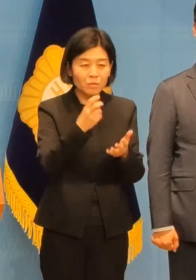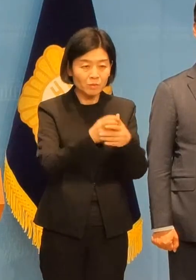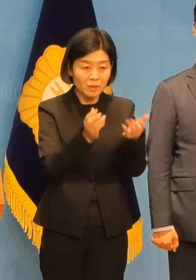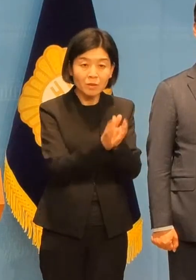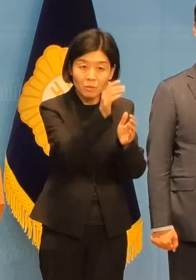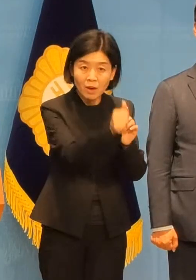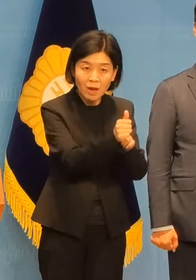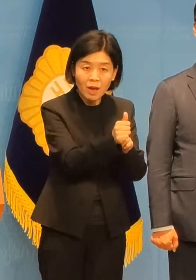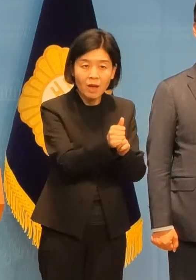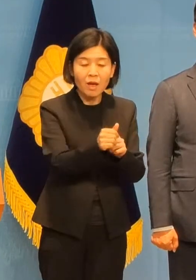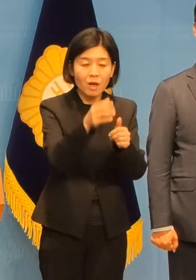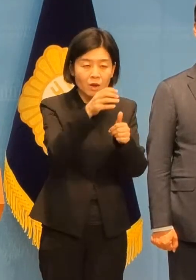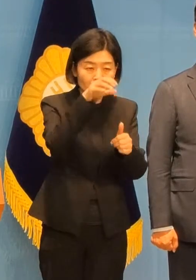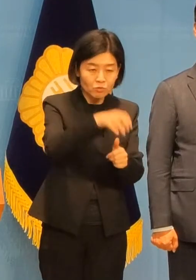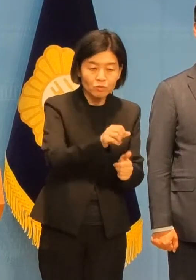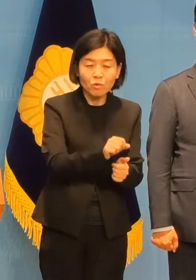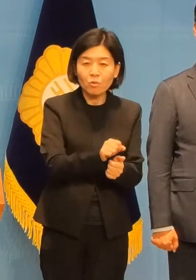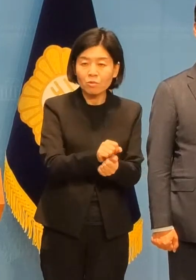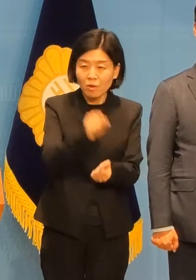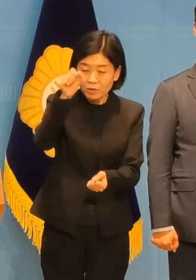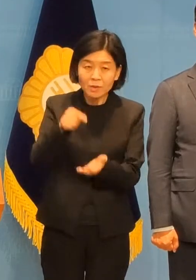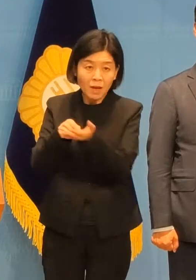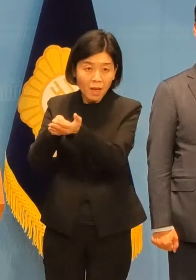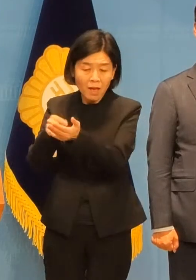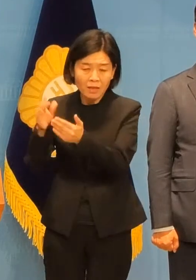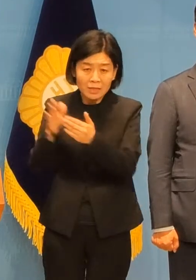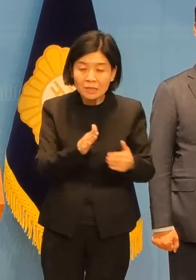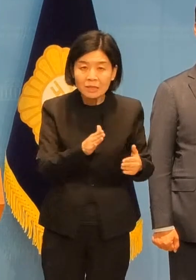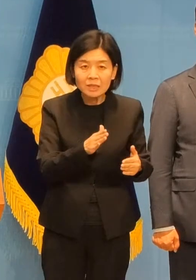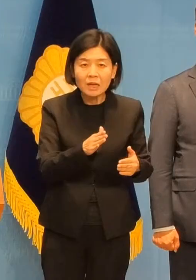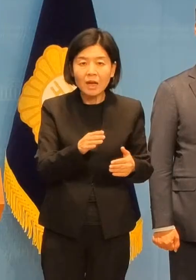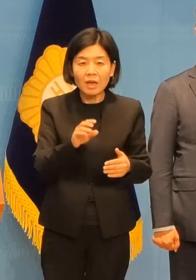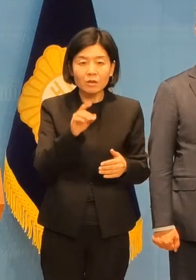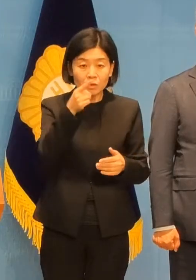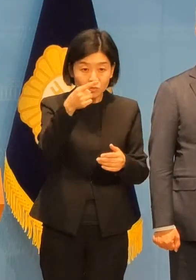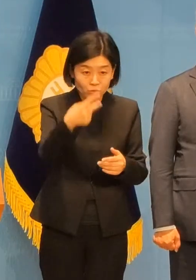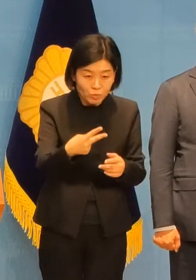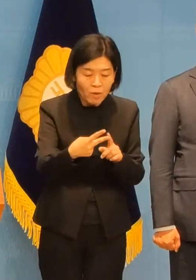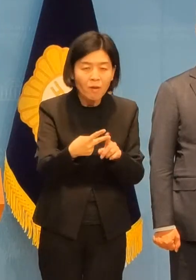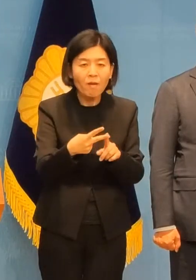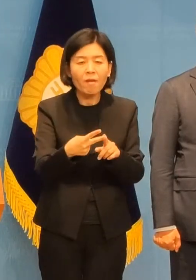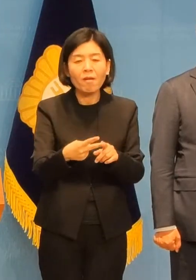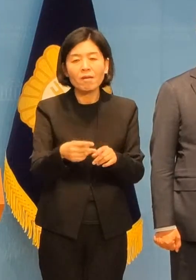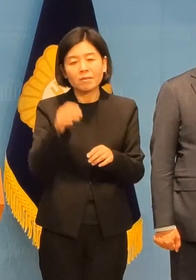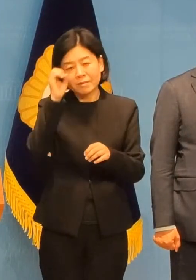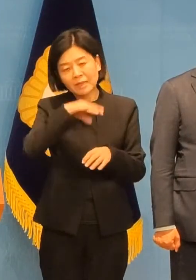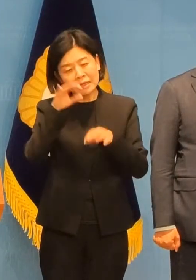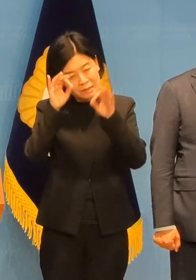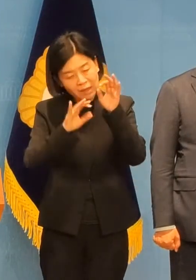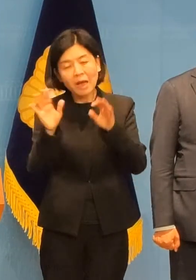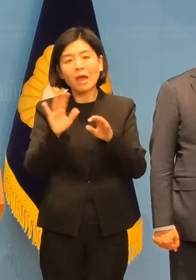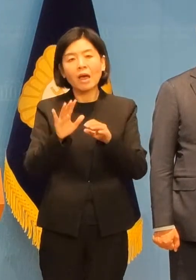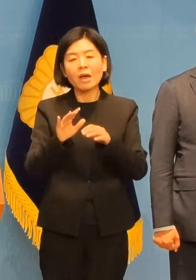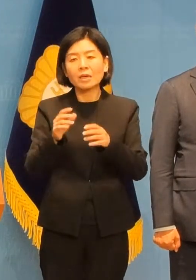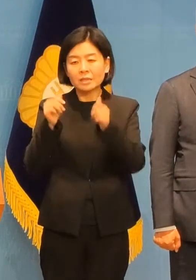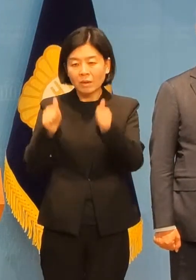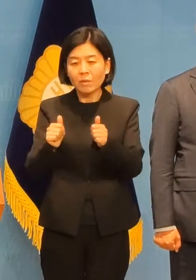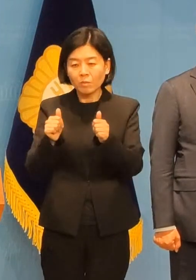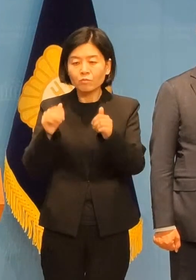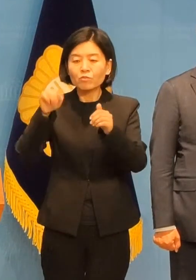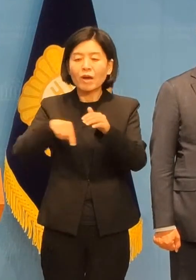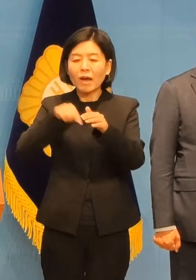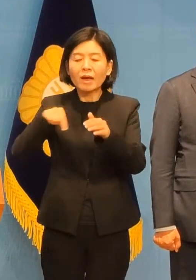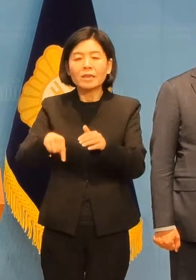구속영장 기각 결정은 단순한 판단 착오가 아니라 사법부 내부의 구조적인 문제를